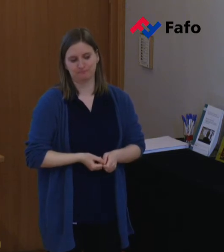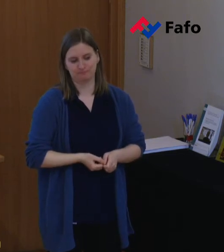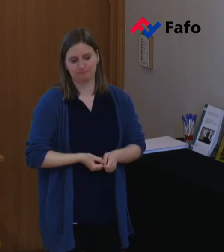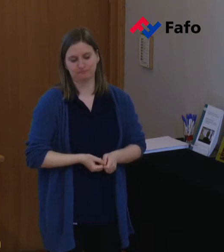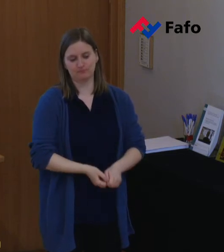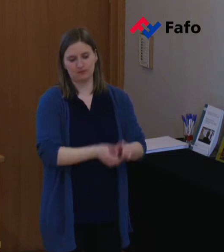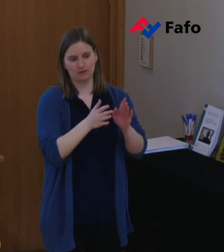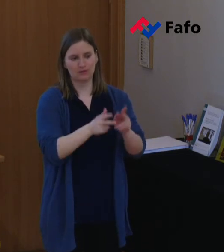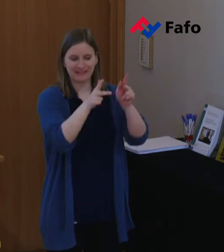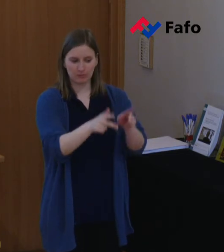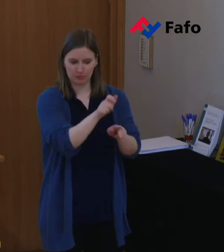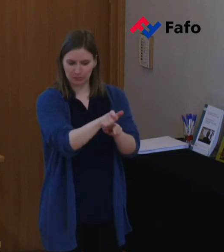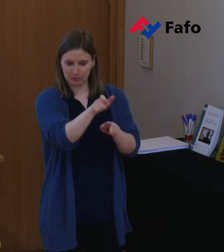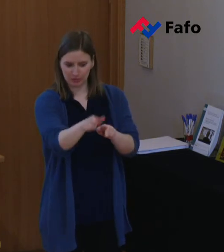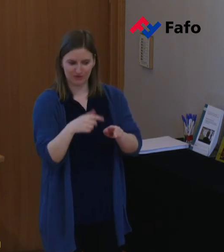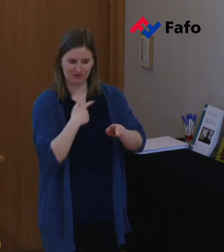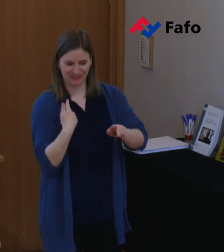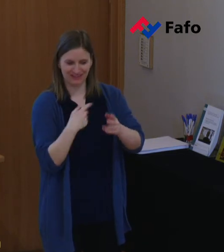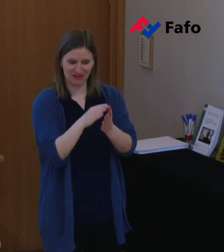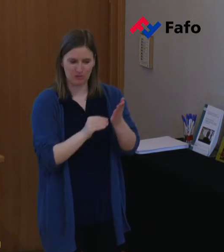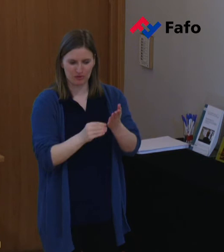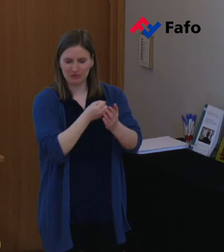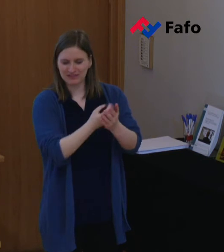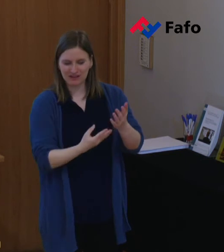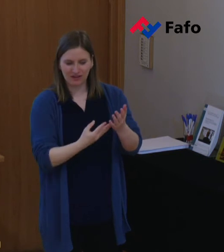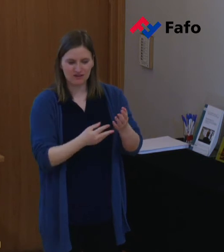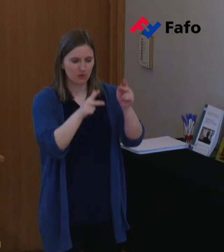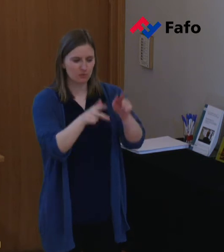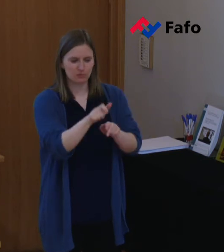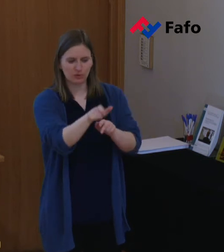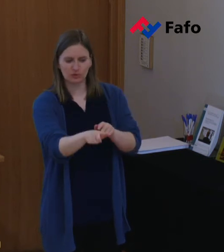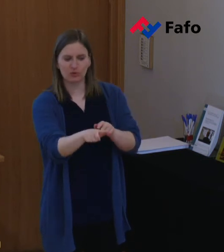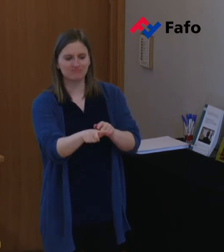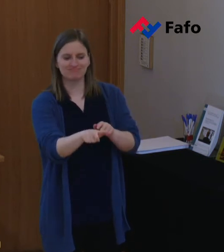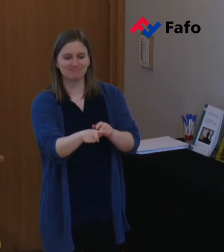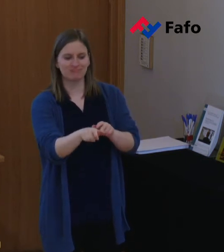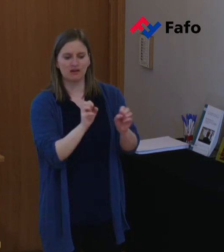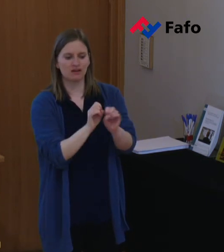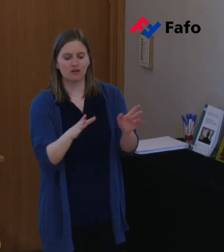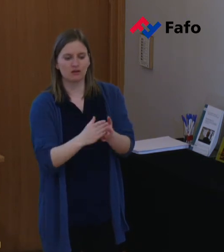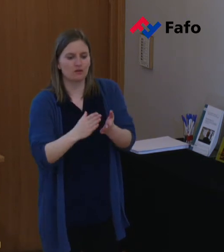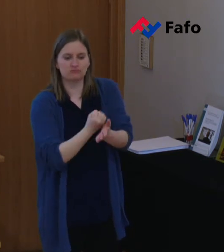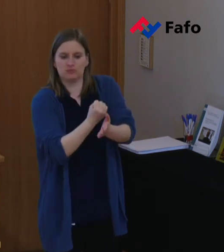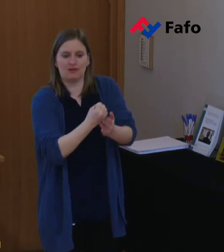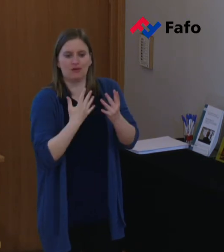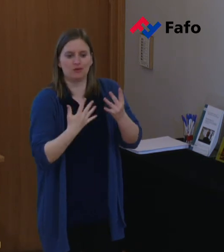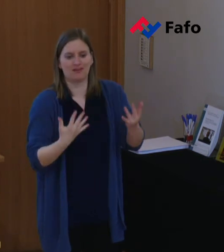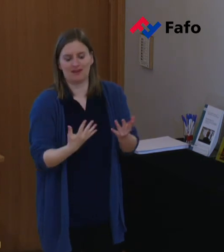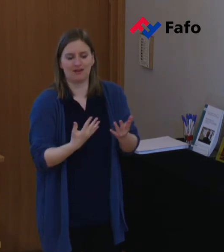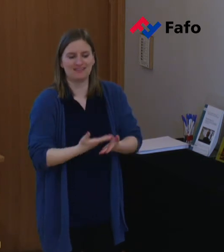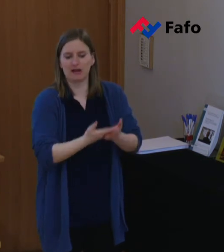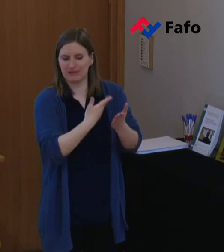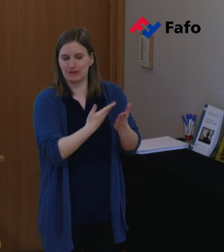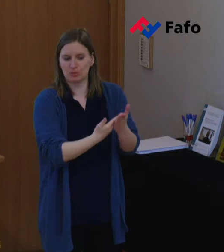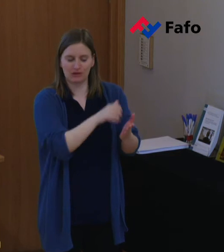Dette er brukere som vi i rapporten beskriver, bruk som ikke har klart å nyttiggjøre seg det ordinære hjelpetilbudet i Bergen og